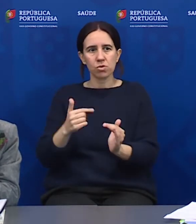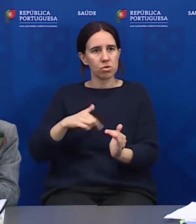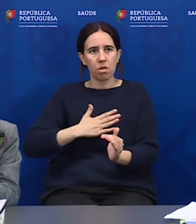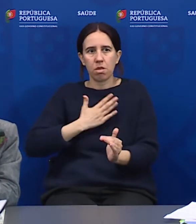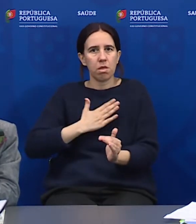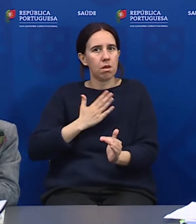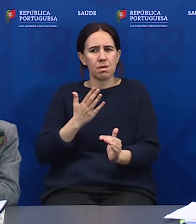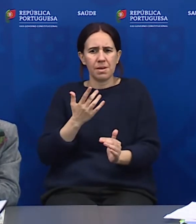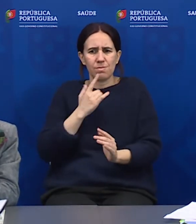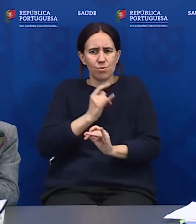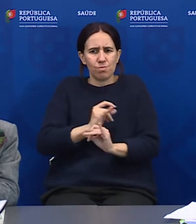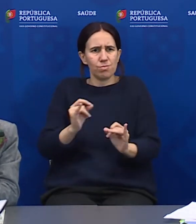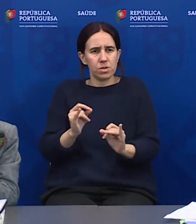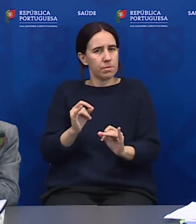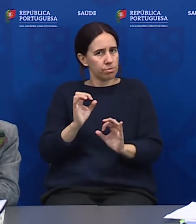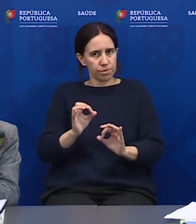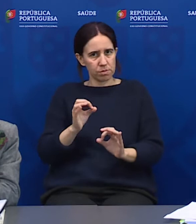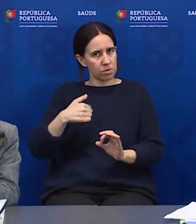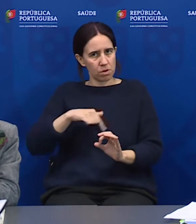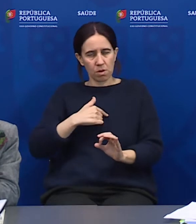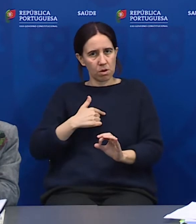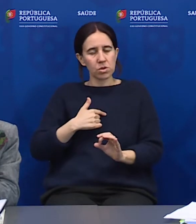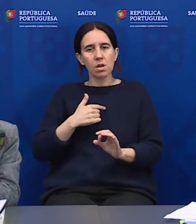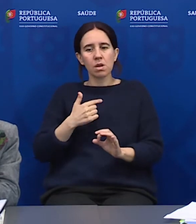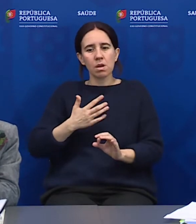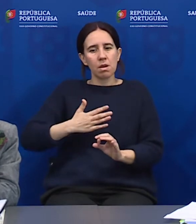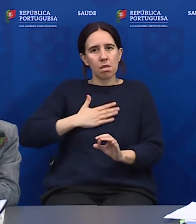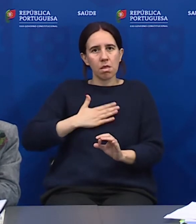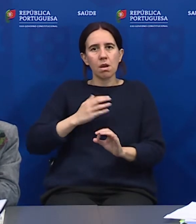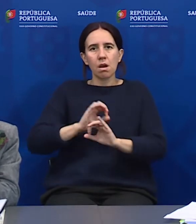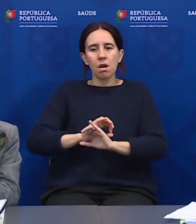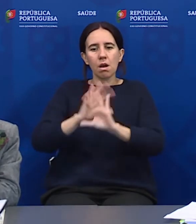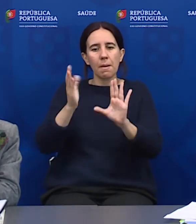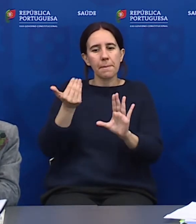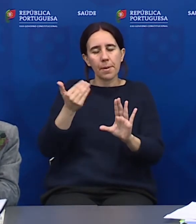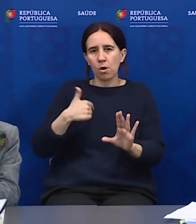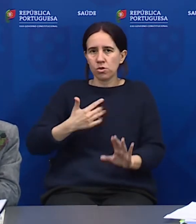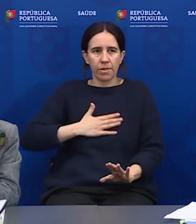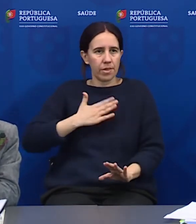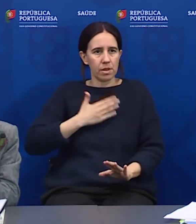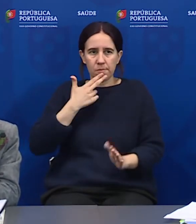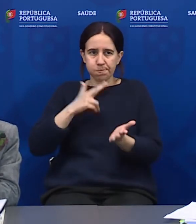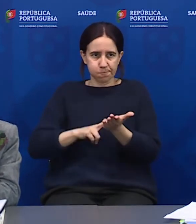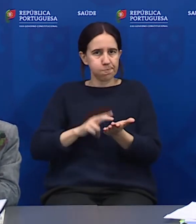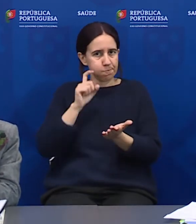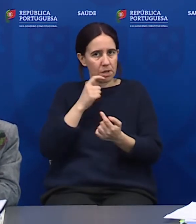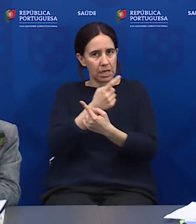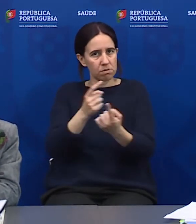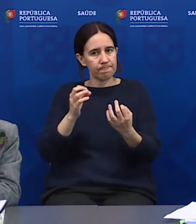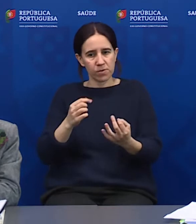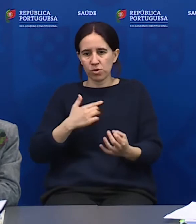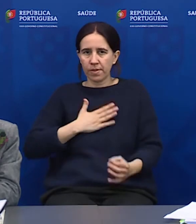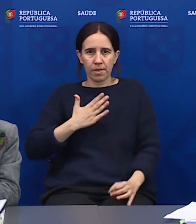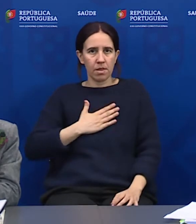nem sequer era possível, mas não há nenhum intuito de ser menos transparente. Garanto-vos que não há nenhum intuito